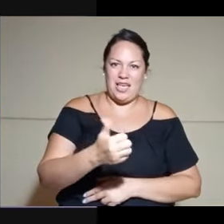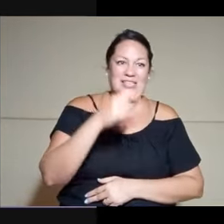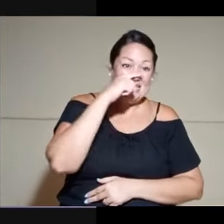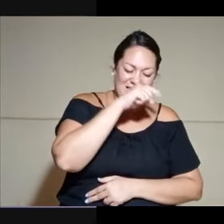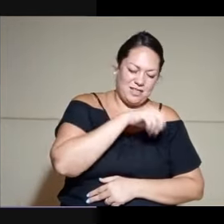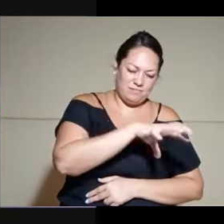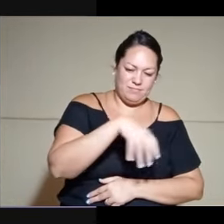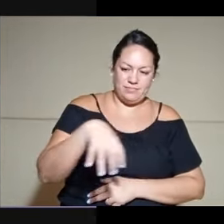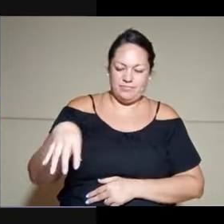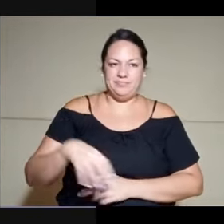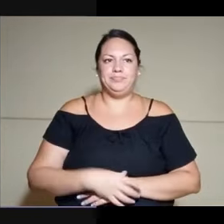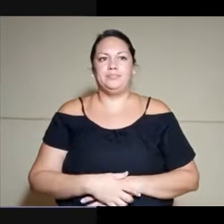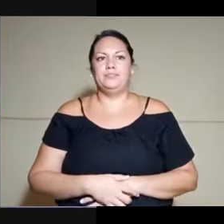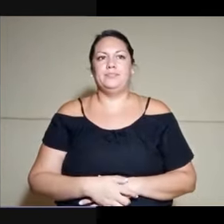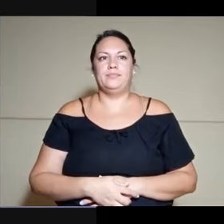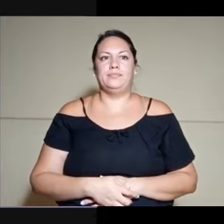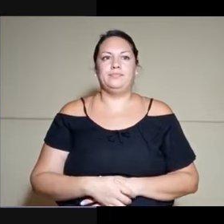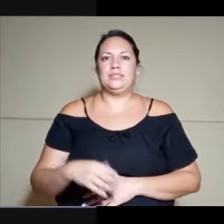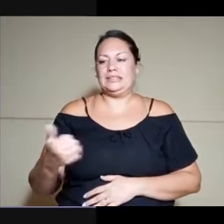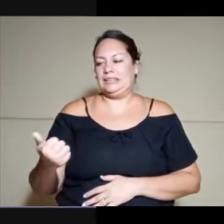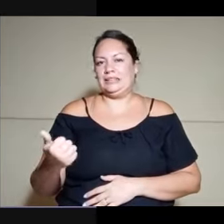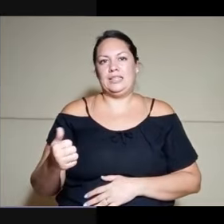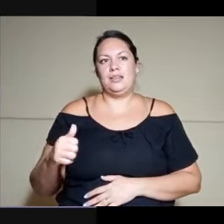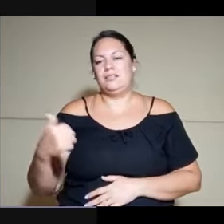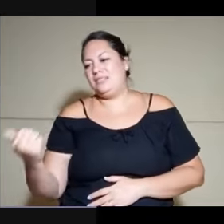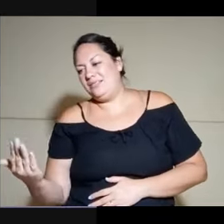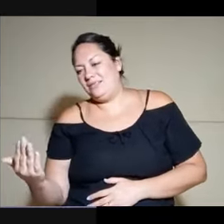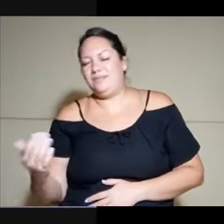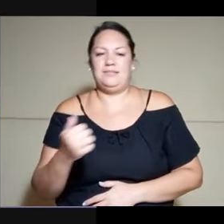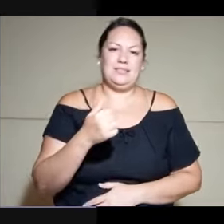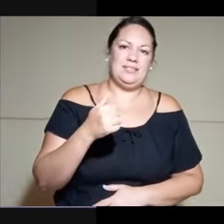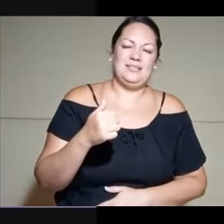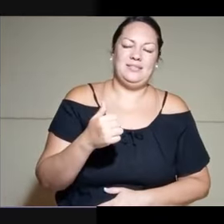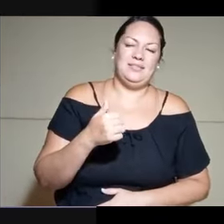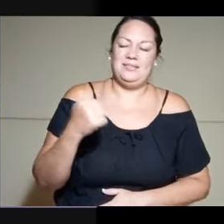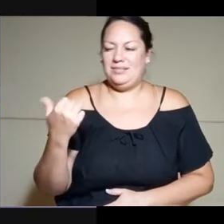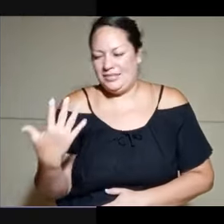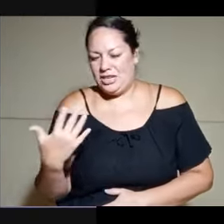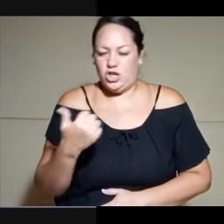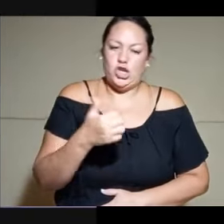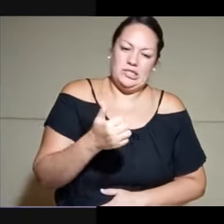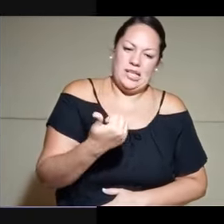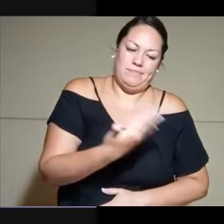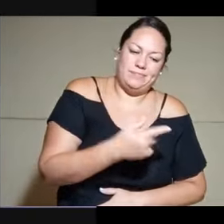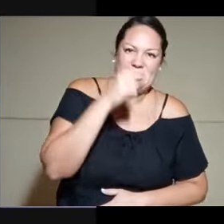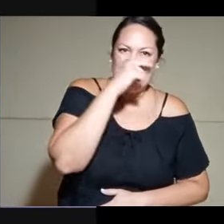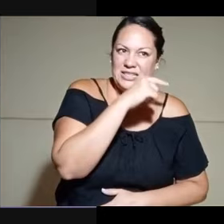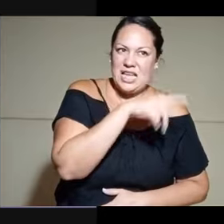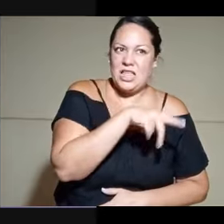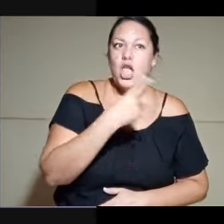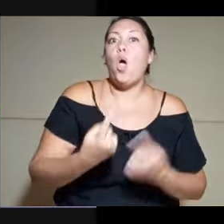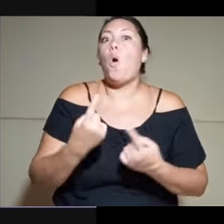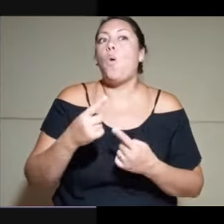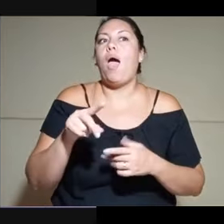fíjense ahí, esos son el nacimiento de los pares, de algunos de los pares craneales de la protuberancia, ¿ven? Ahí puede ser el 5, el